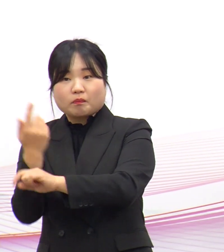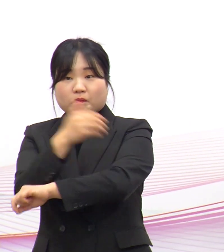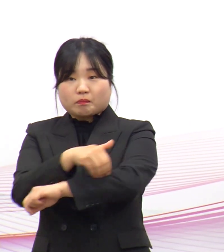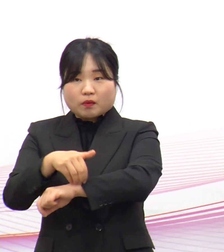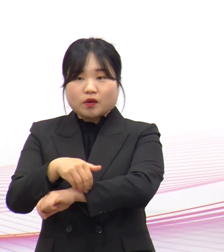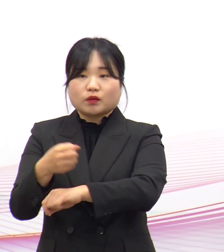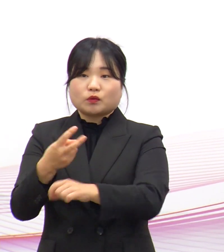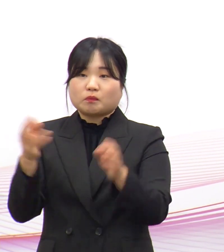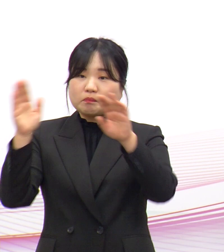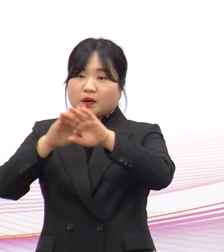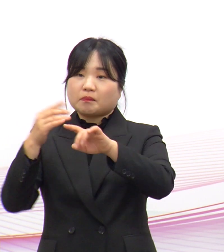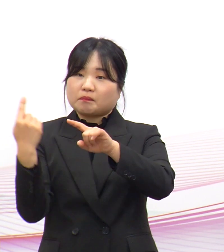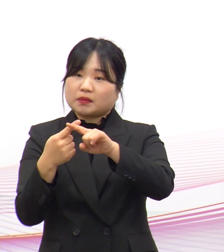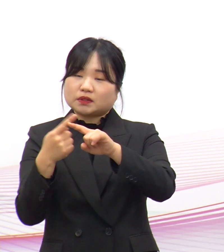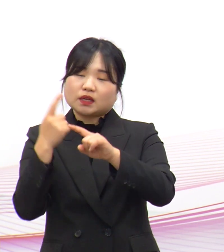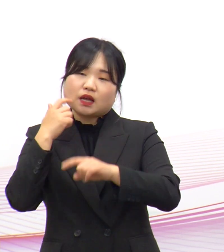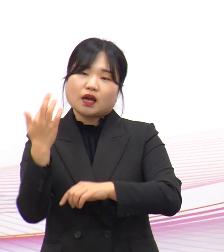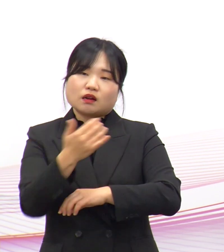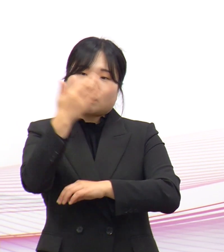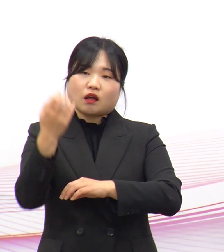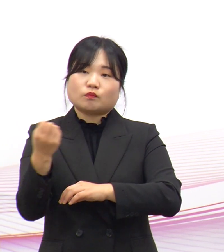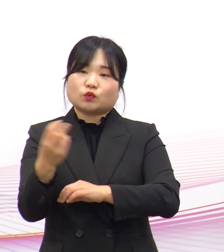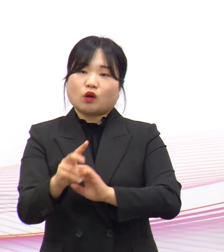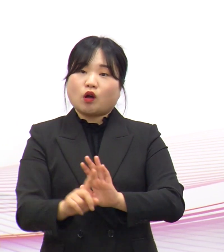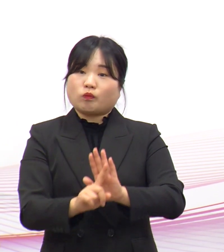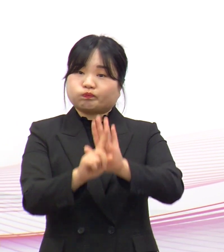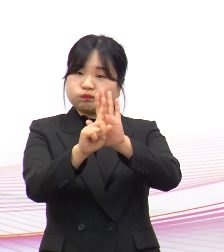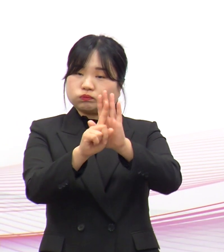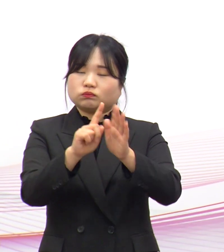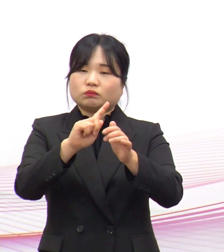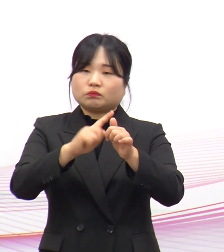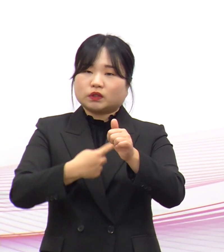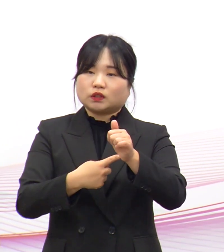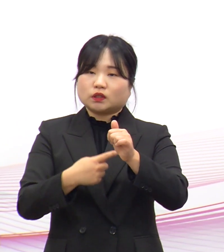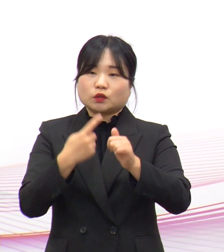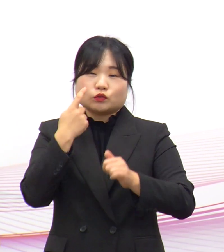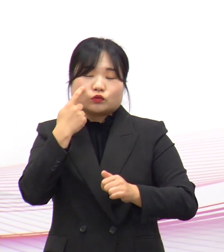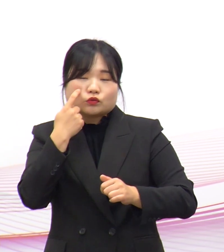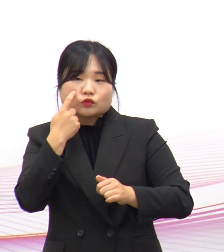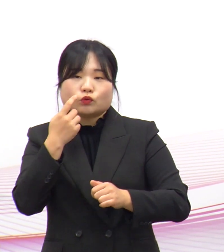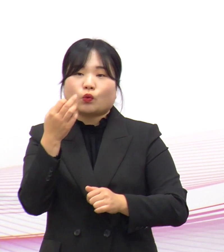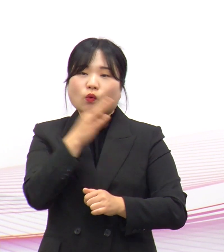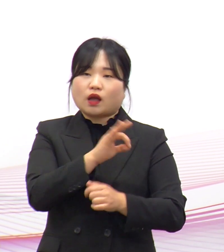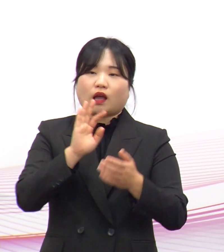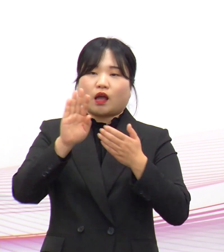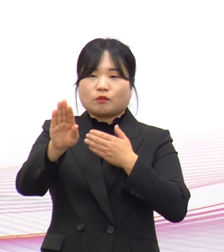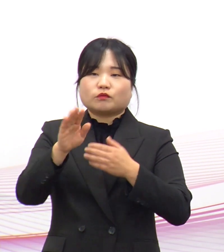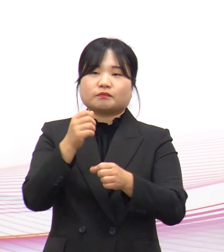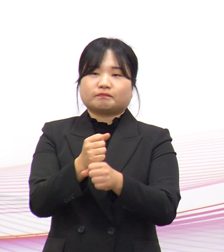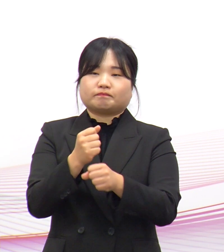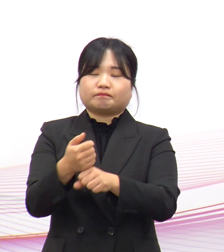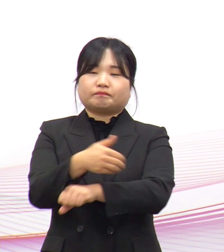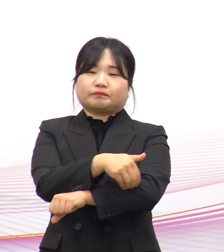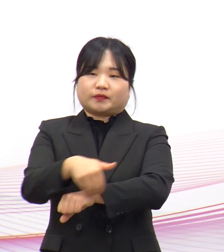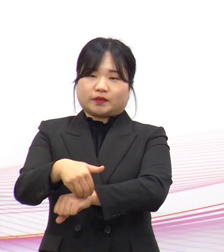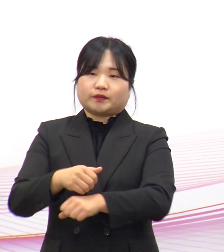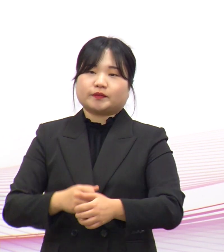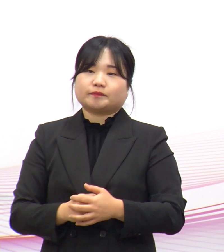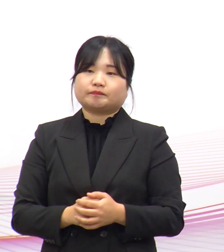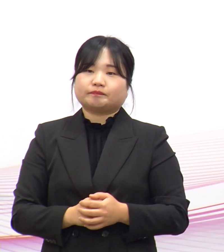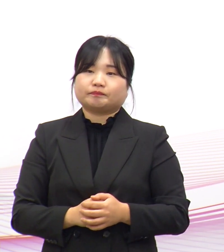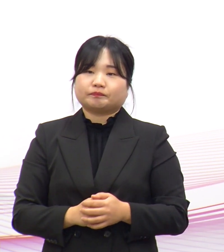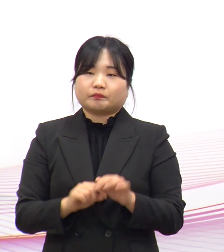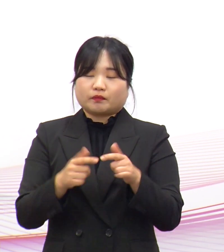통해 아름다움과 상징성을 강조하여 랜드마크로서의 미적 효과를 극대화할 계획입니다. 야간